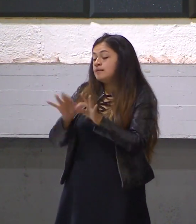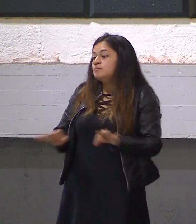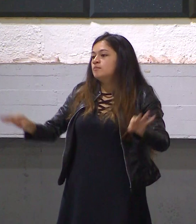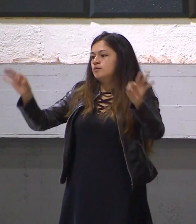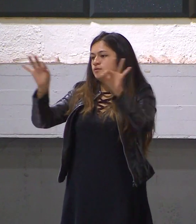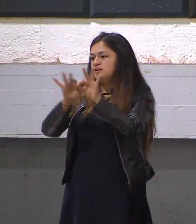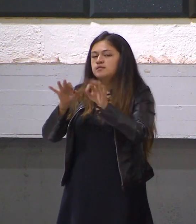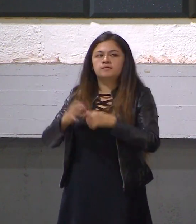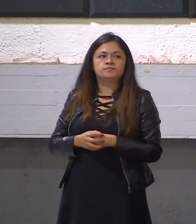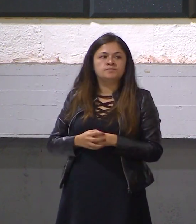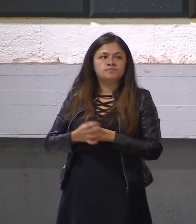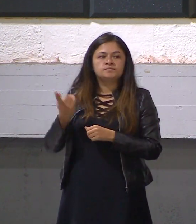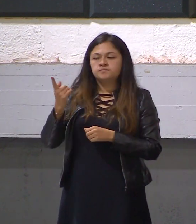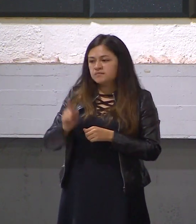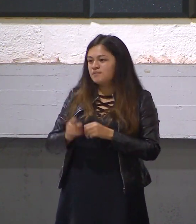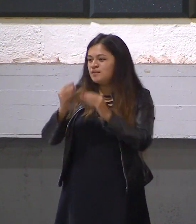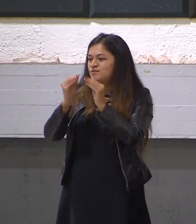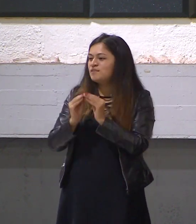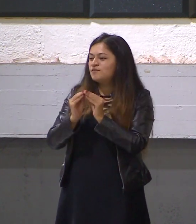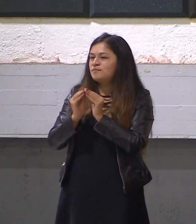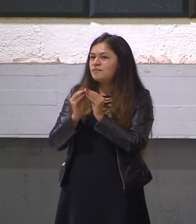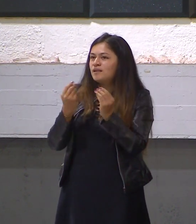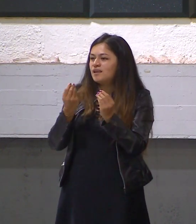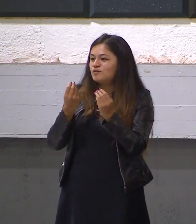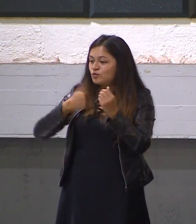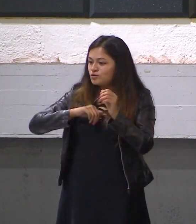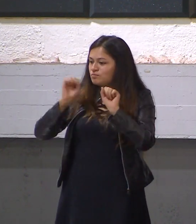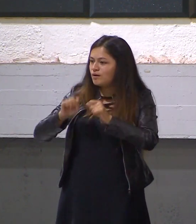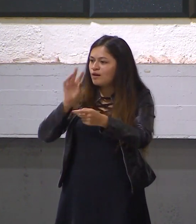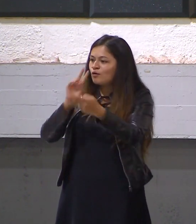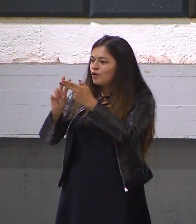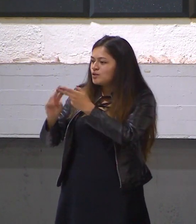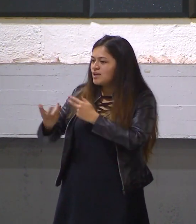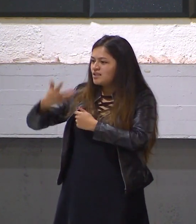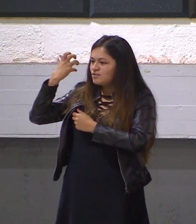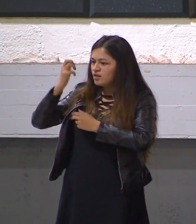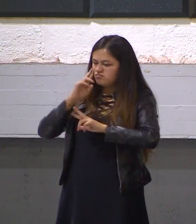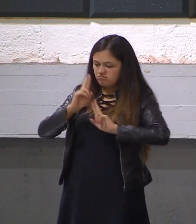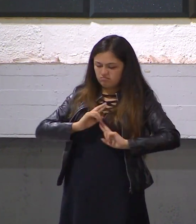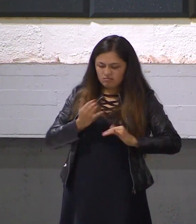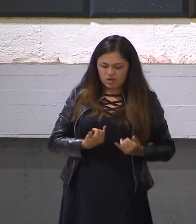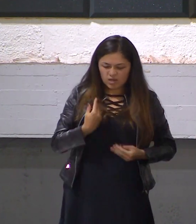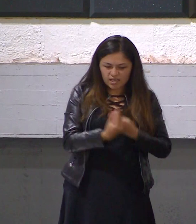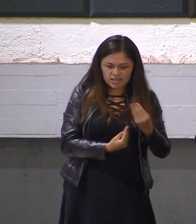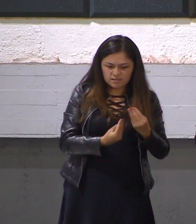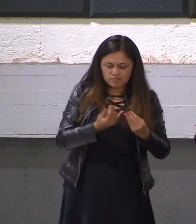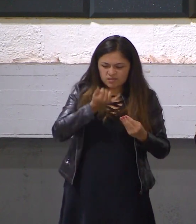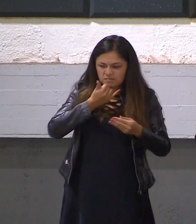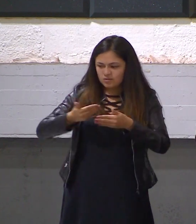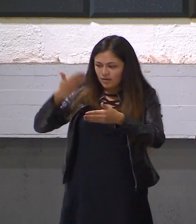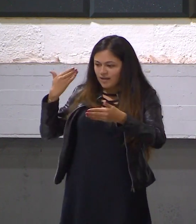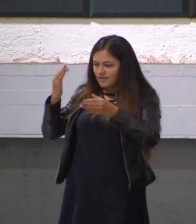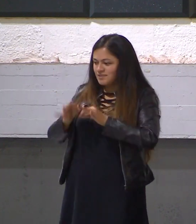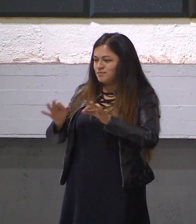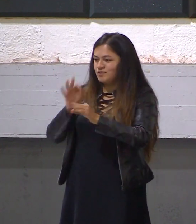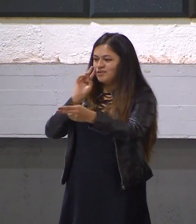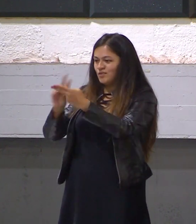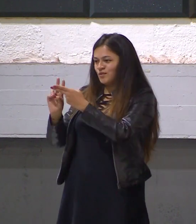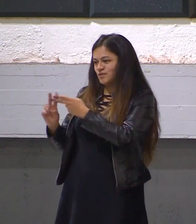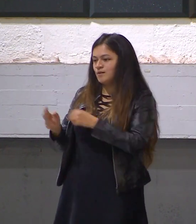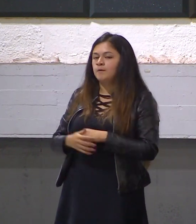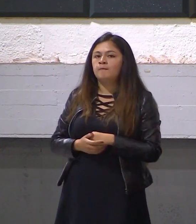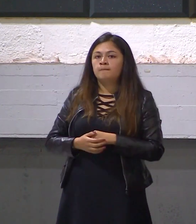y es una forma bastante didáctica de que conozcamos y nos reconozcamos por otra parte quiero